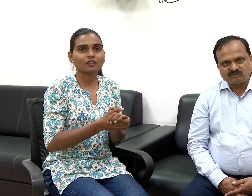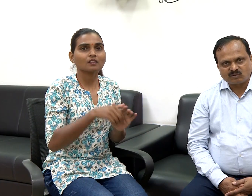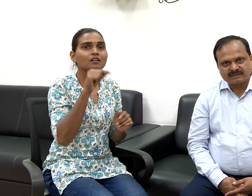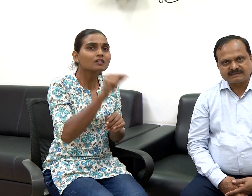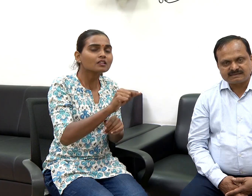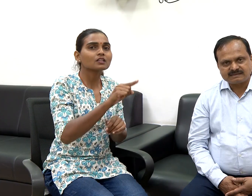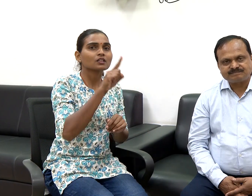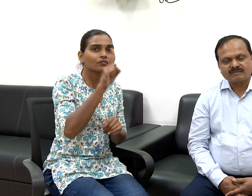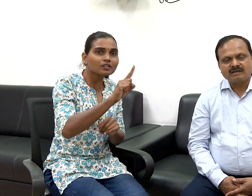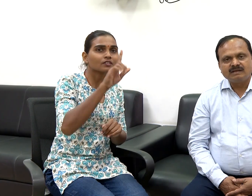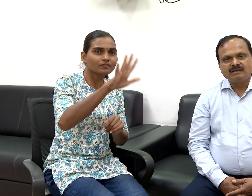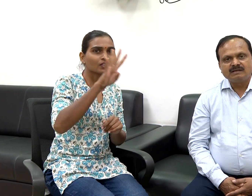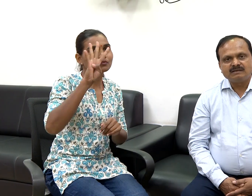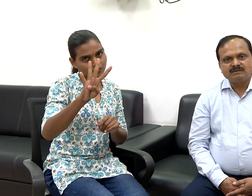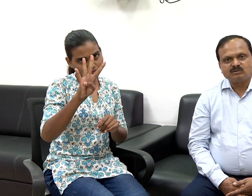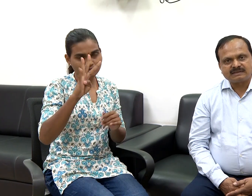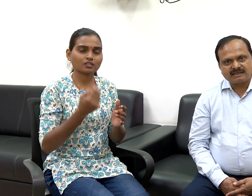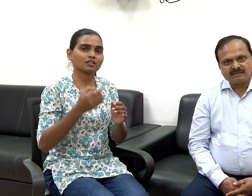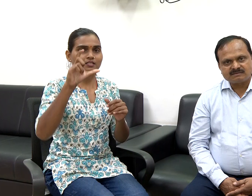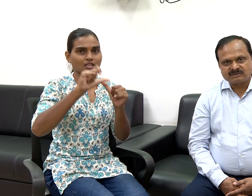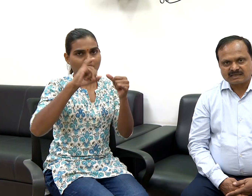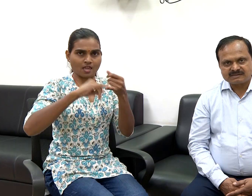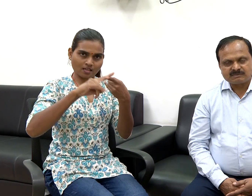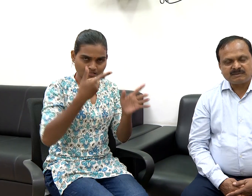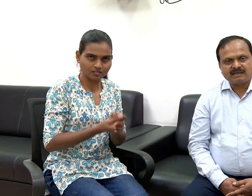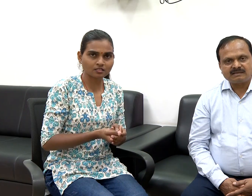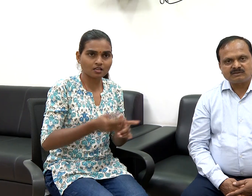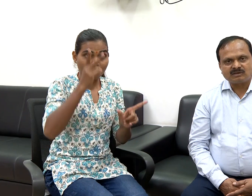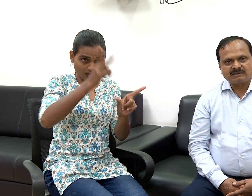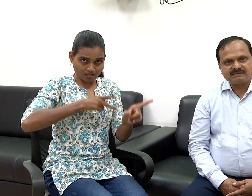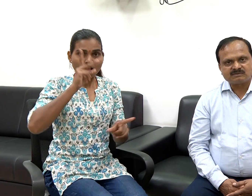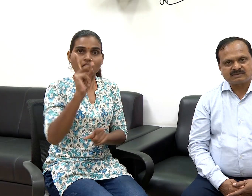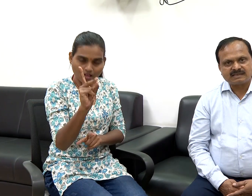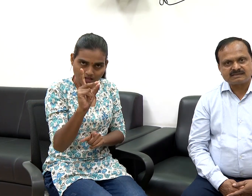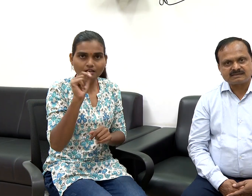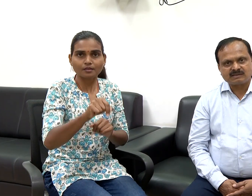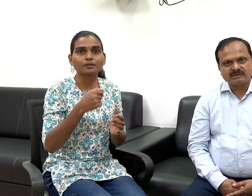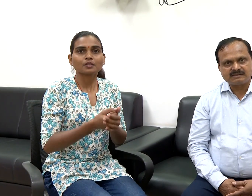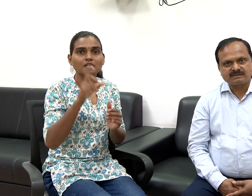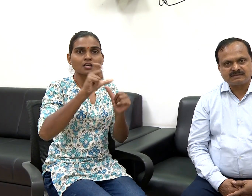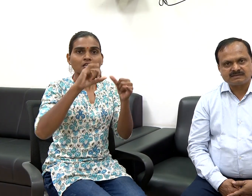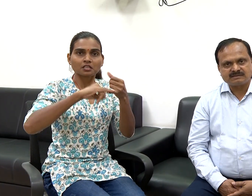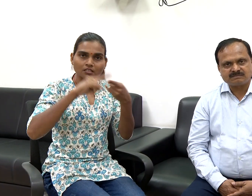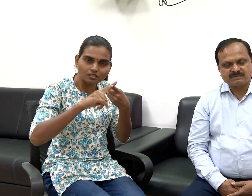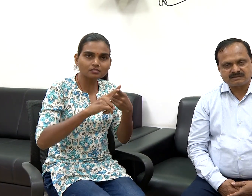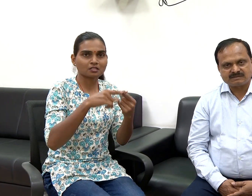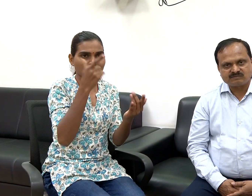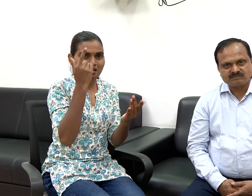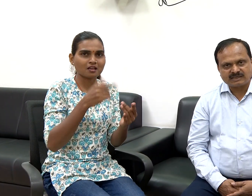154 केसेस थे। दूसरे साल मुझे काफ़ी समय मिला, तो हमने फिर उसकी केस की संख्या हो गई 408